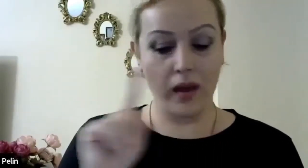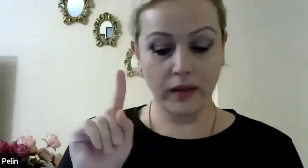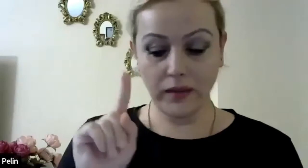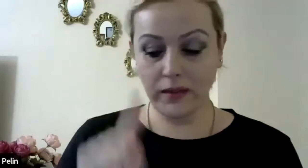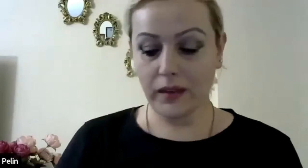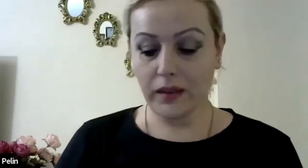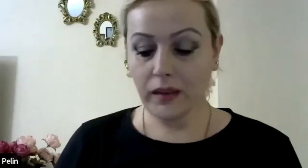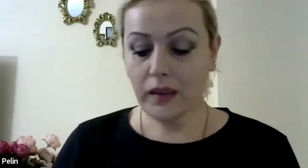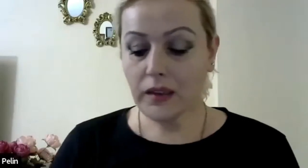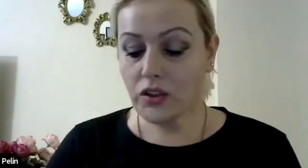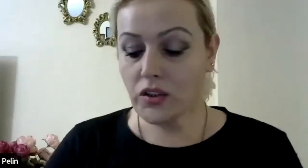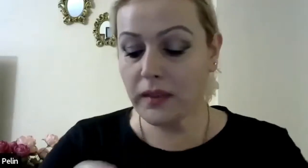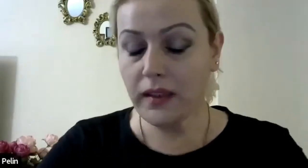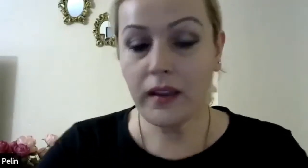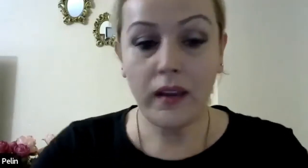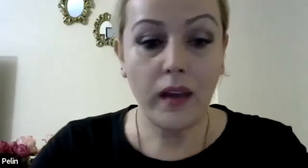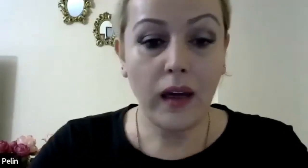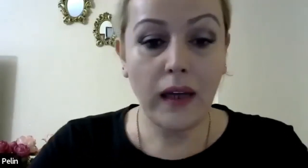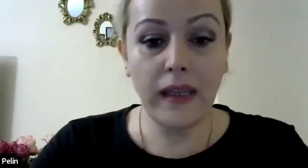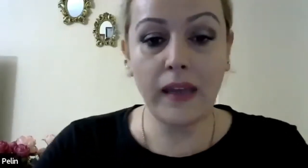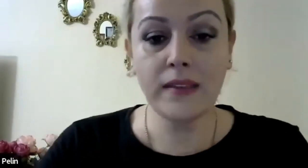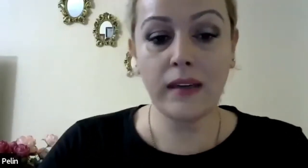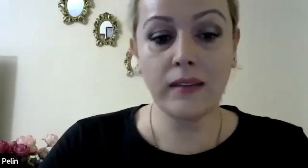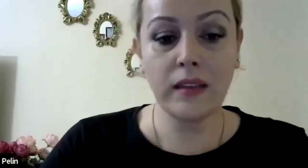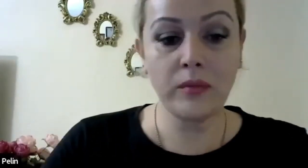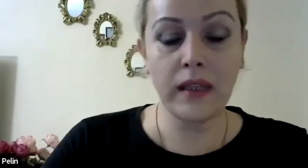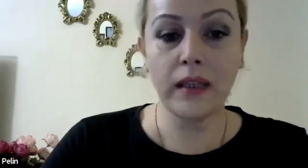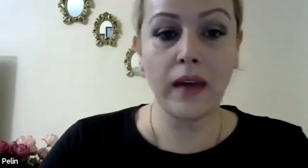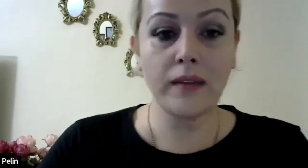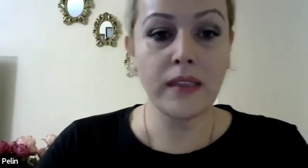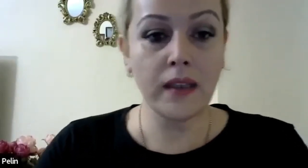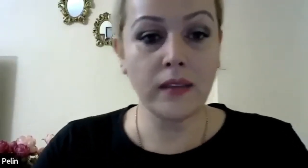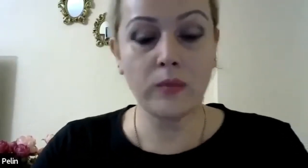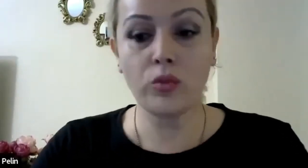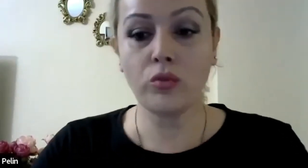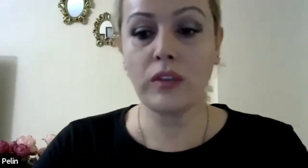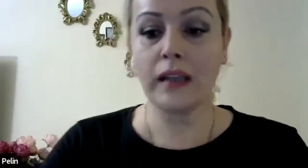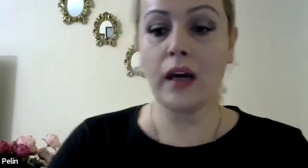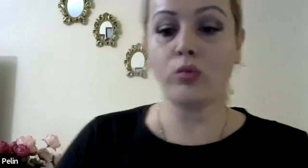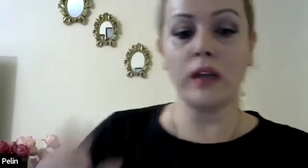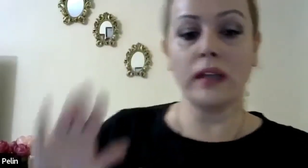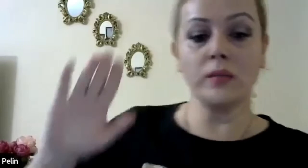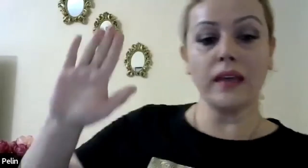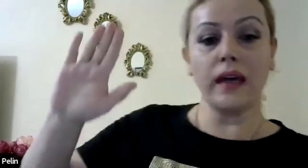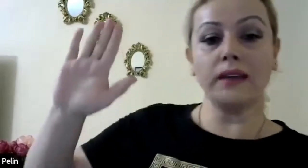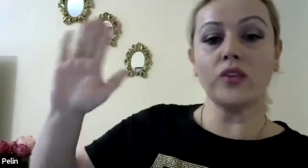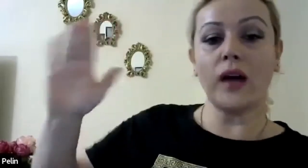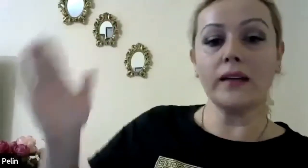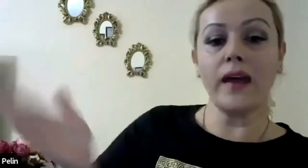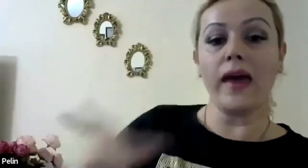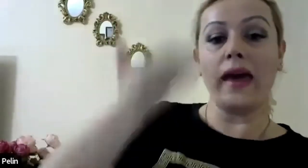Hayır. Şimdi hani en sevdiğim renk, en sevdiğim gün derken kullandığımız en işareti en.